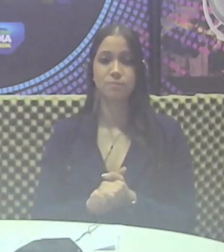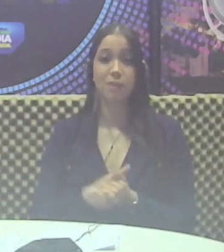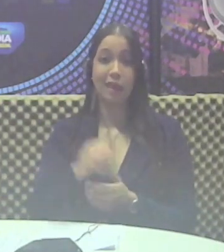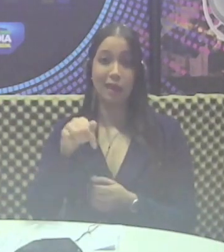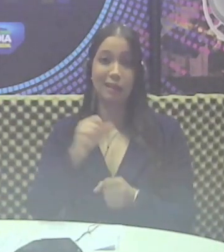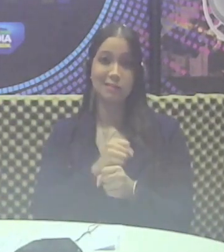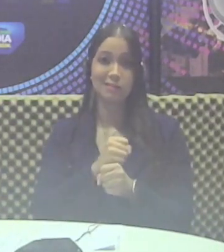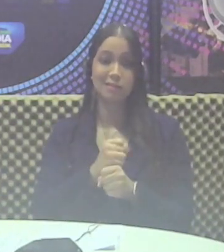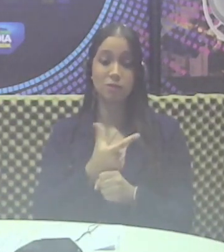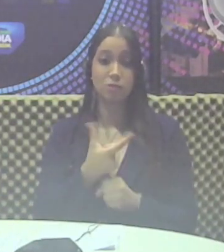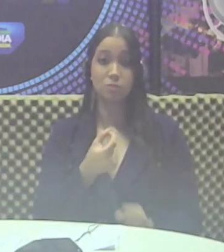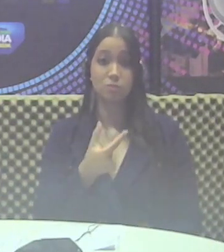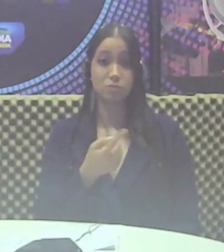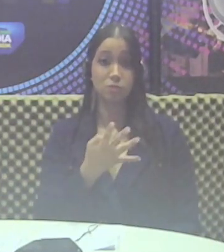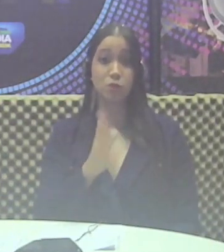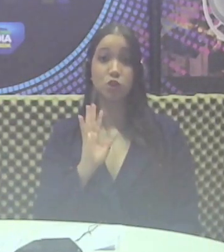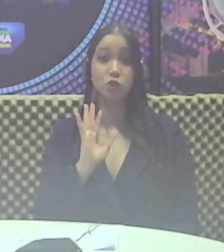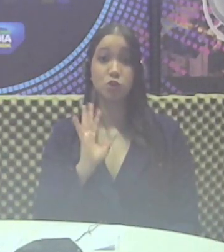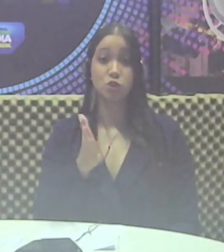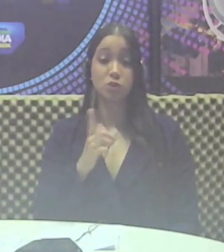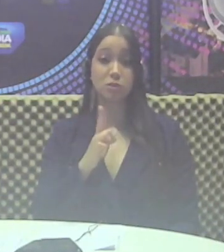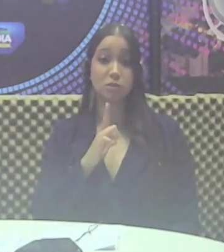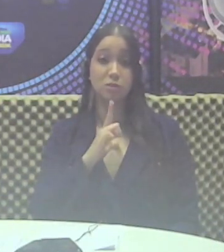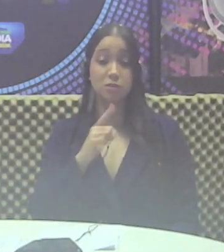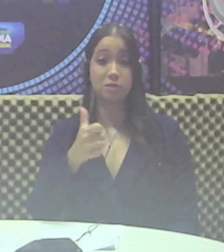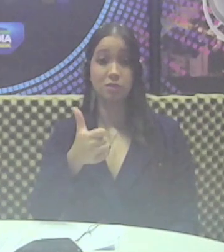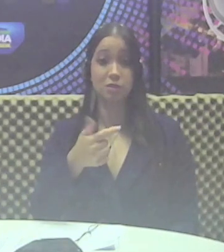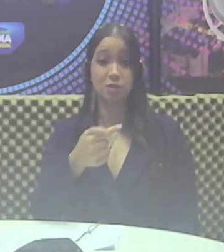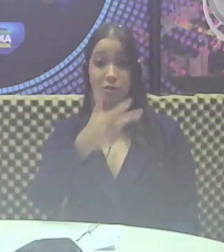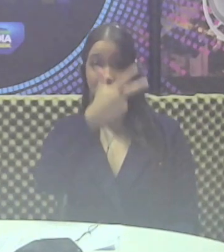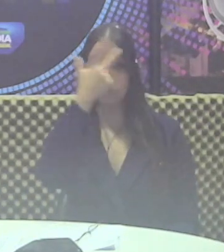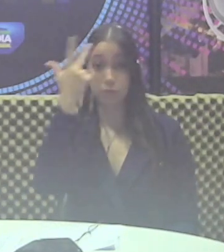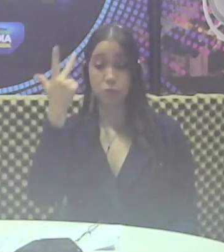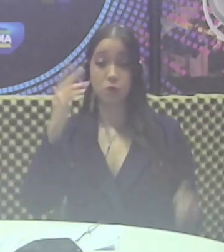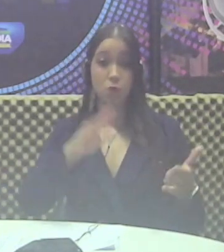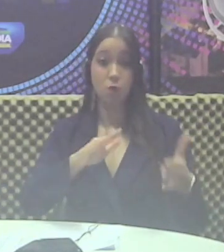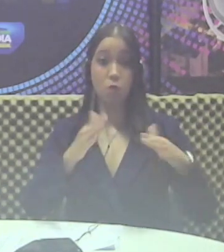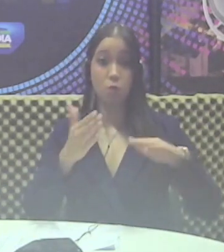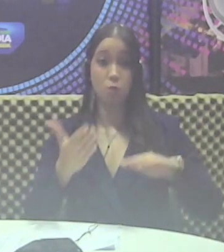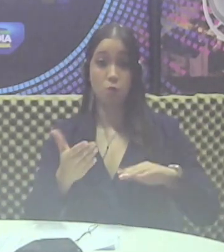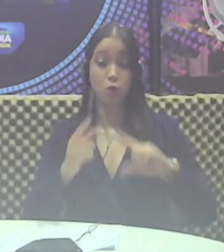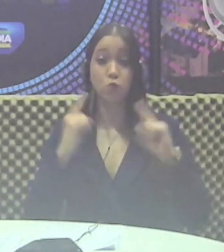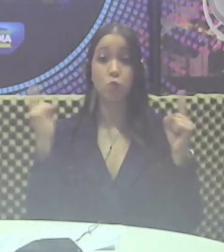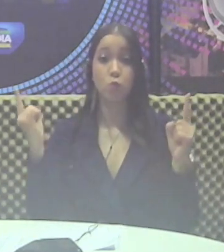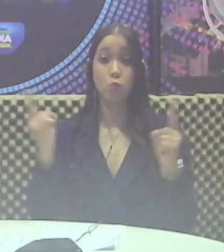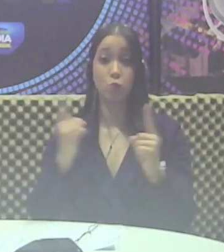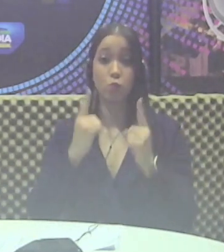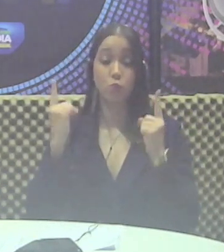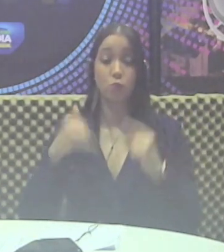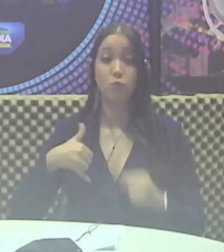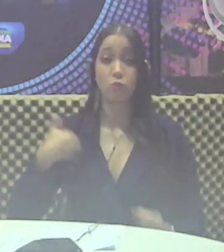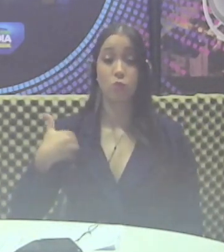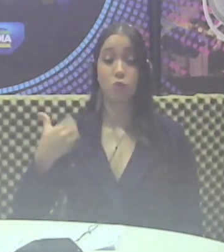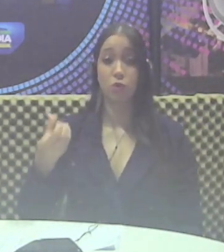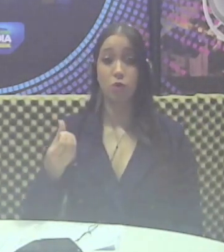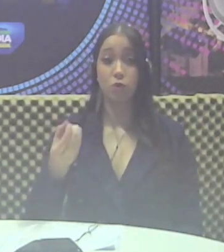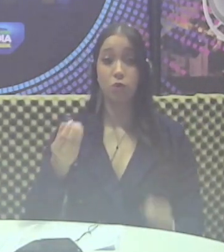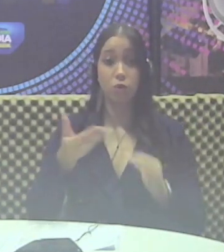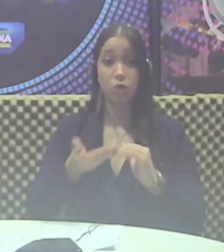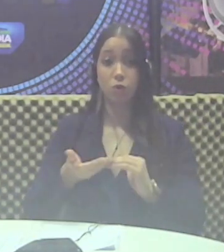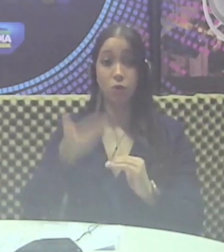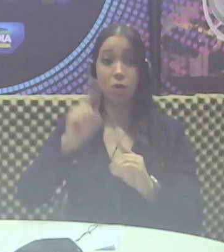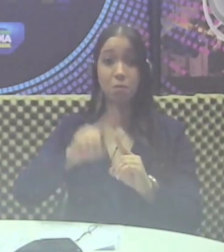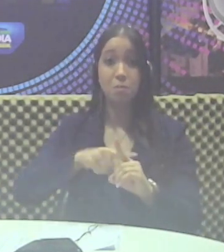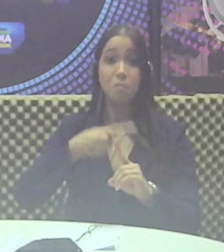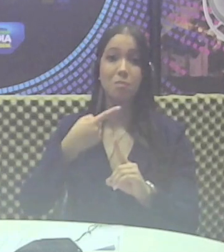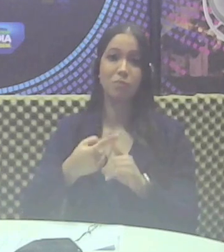de 2024, já foram registrados 17 óbitos, sendo que todos estavam acima dos 60 anos de idade